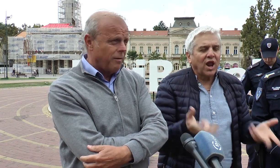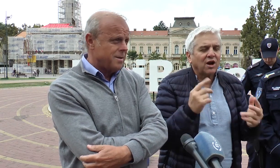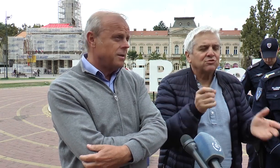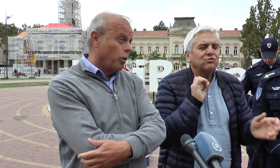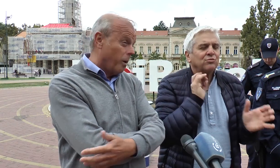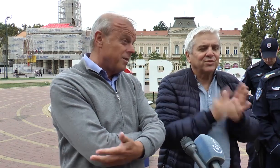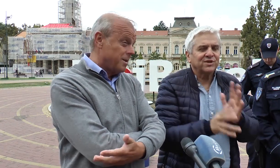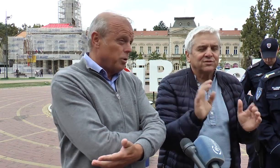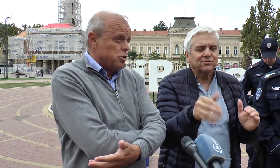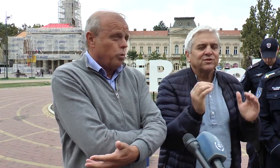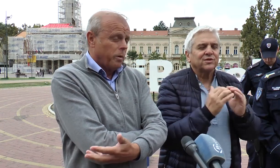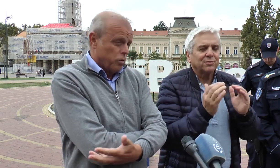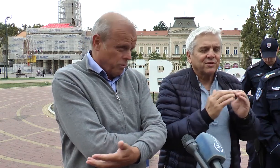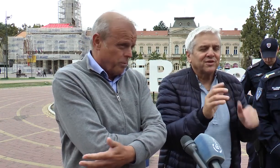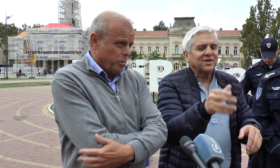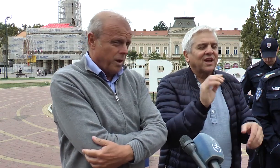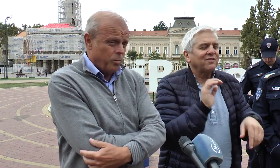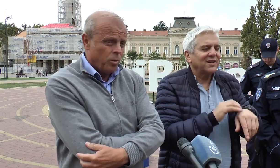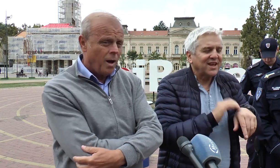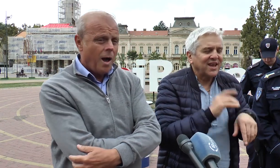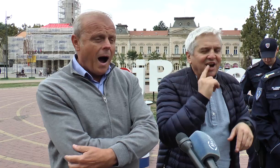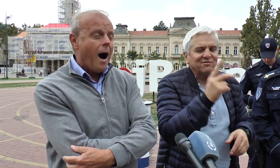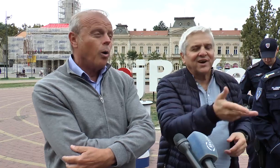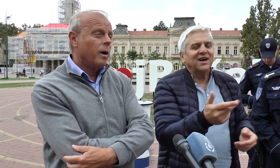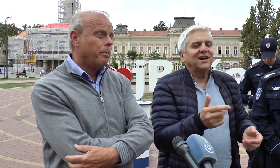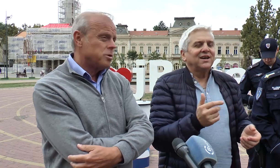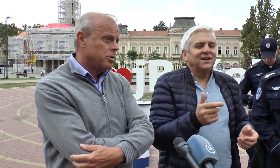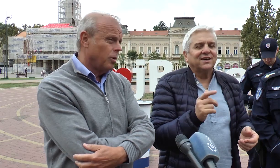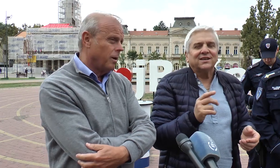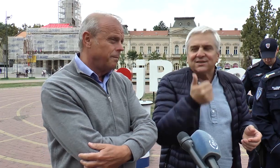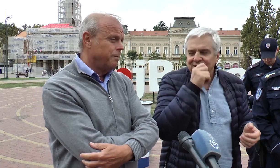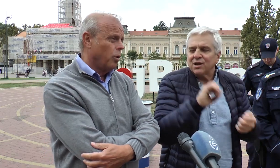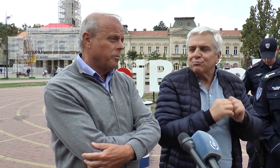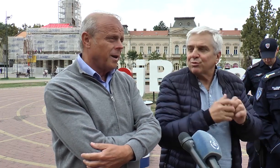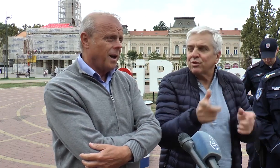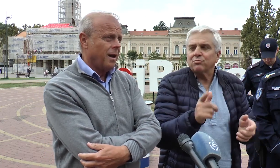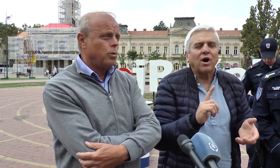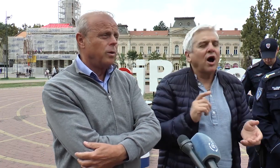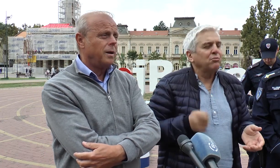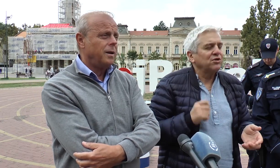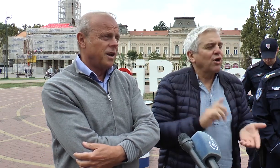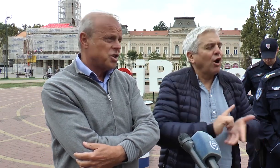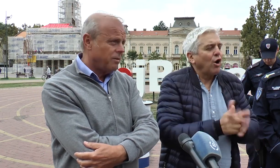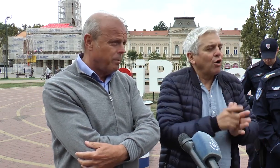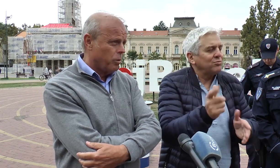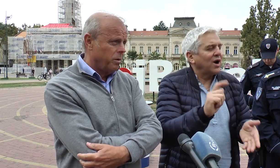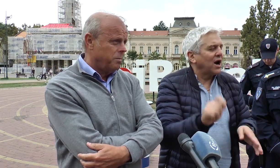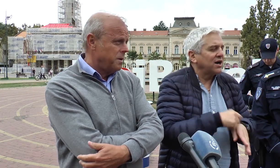rendőrséget a problémájukról, amely azonnal reagálni tud és megoldja a gondot. Ezért azt gondolom, hogy ezt a